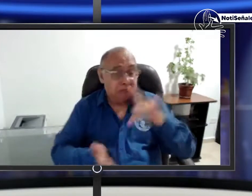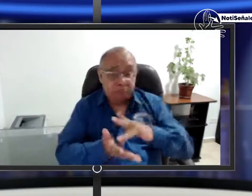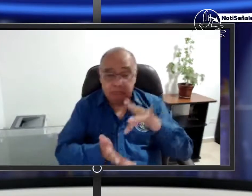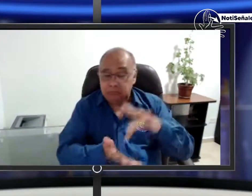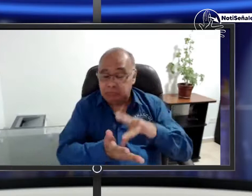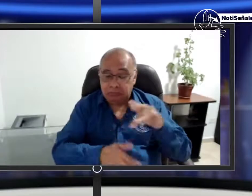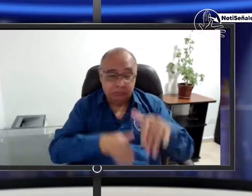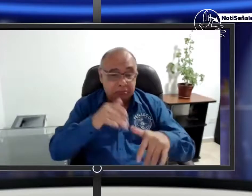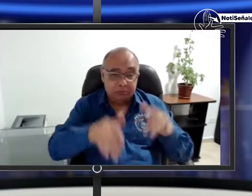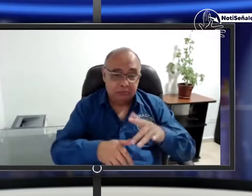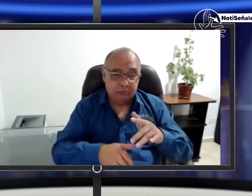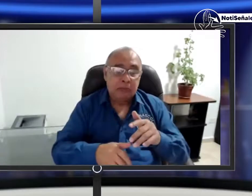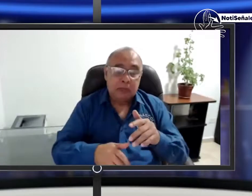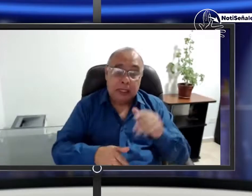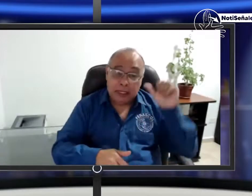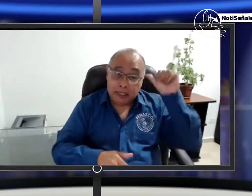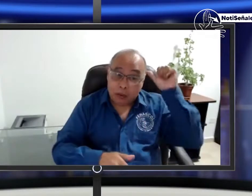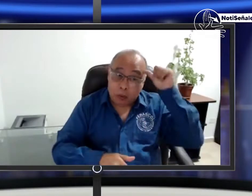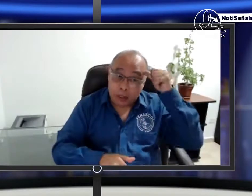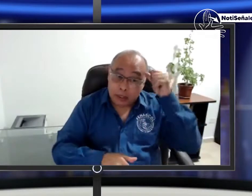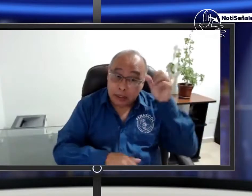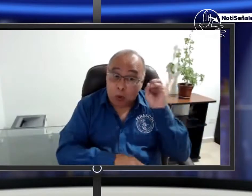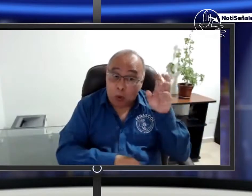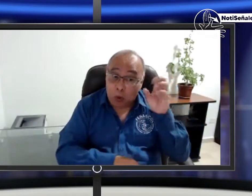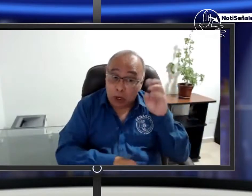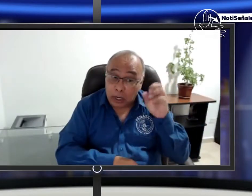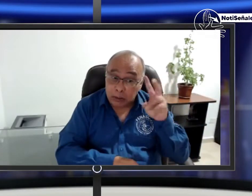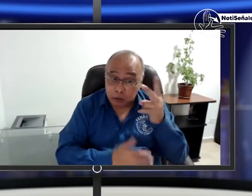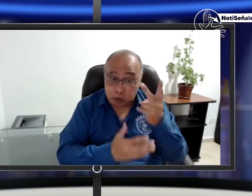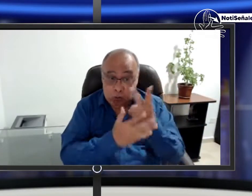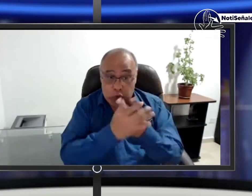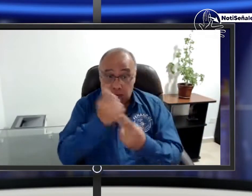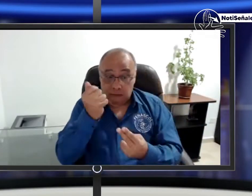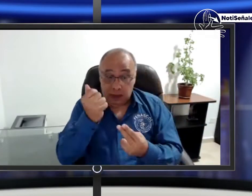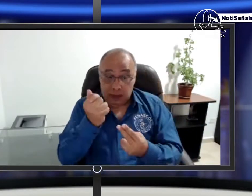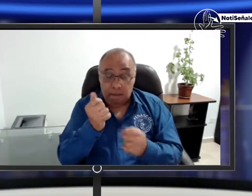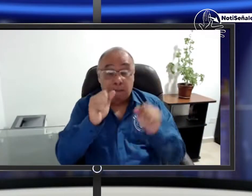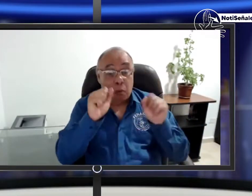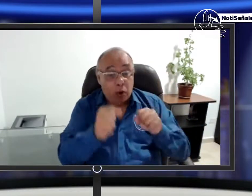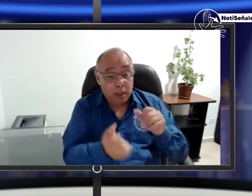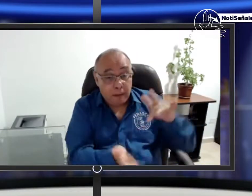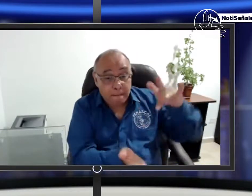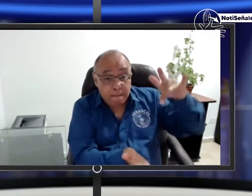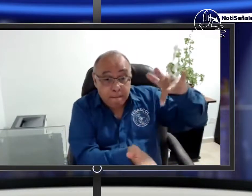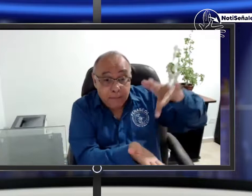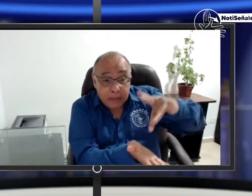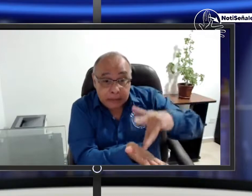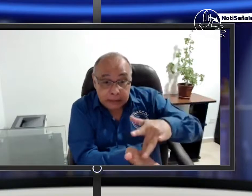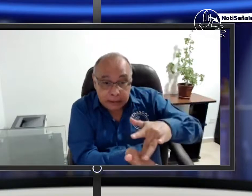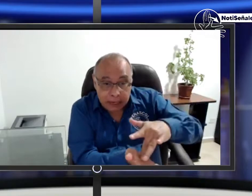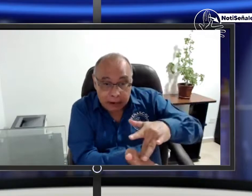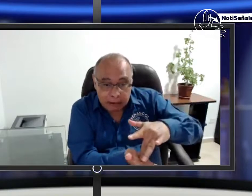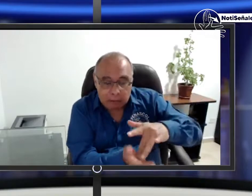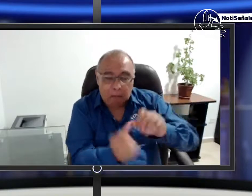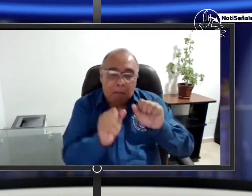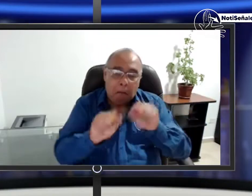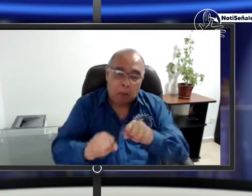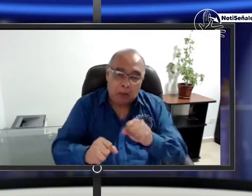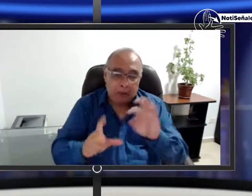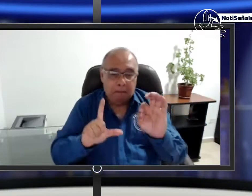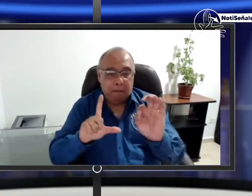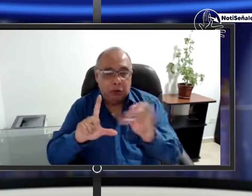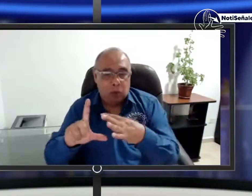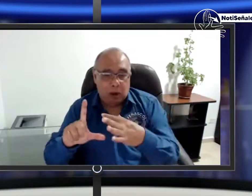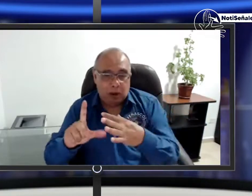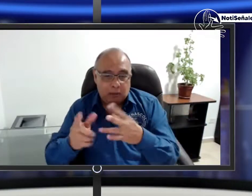piensa que es un espacio abierto para que cualquier persona participe recuerde que el congreso está